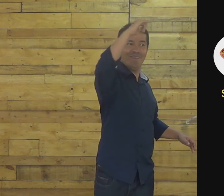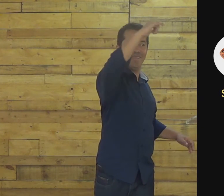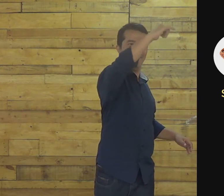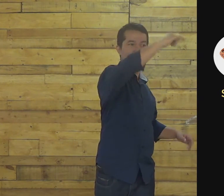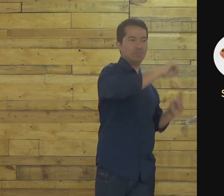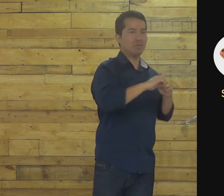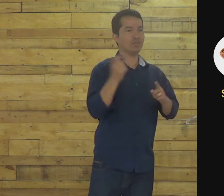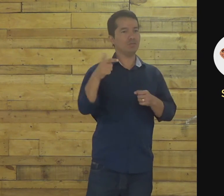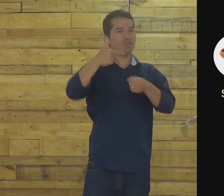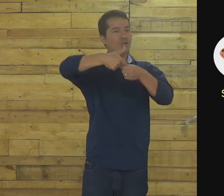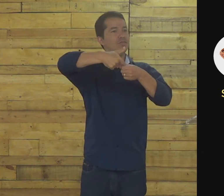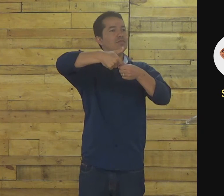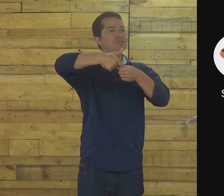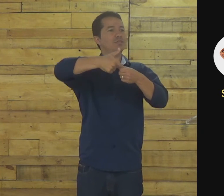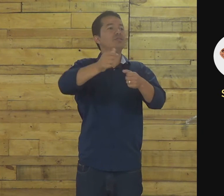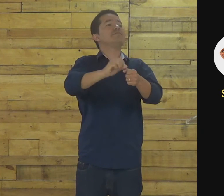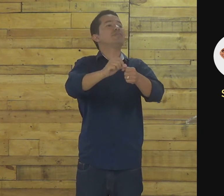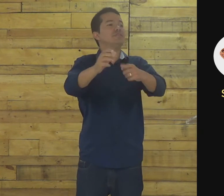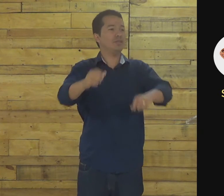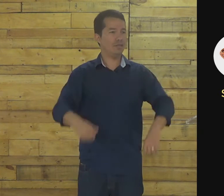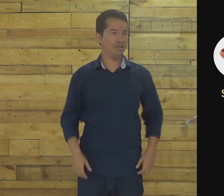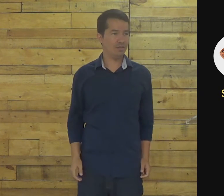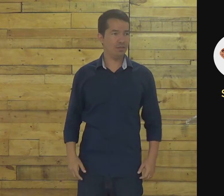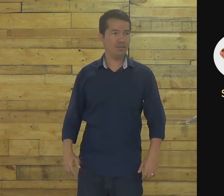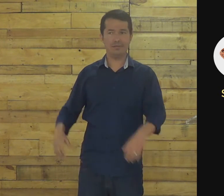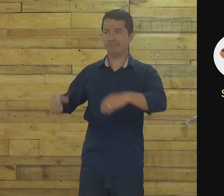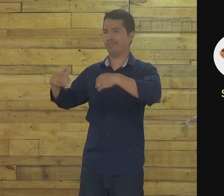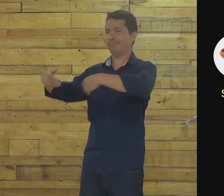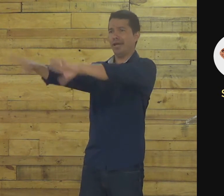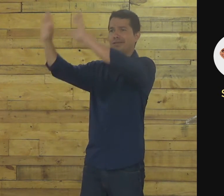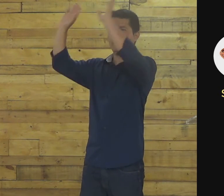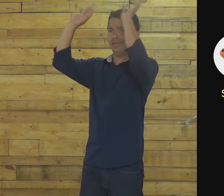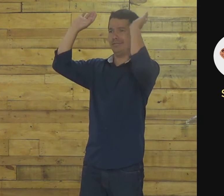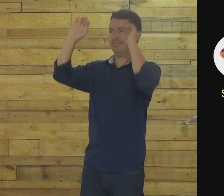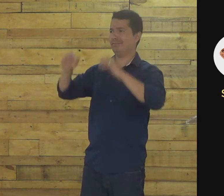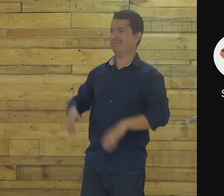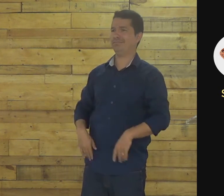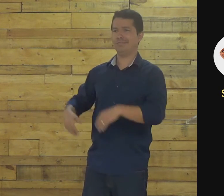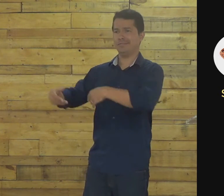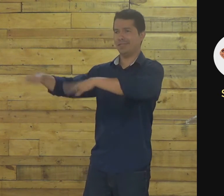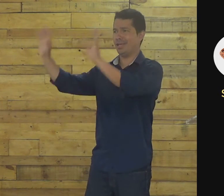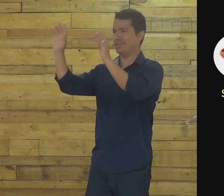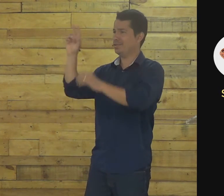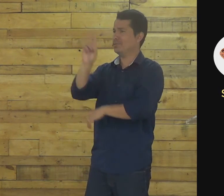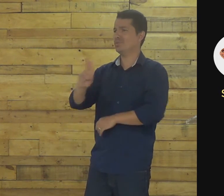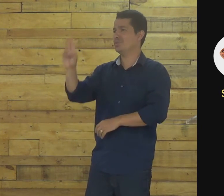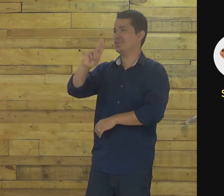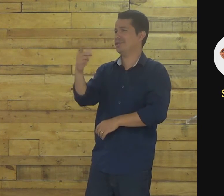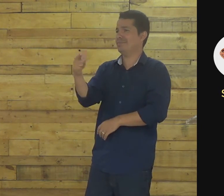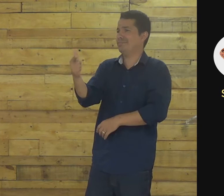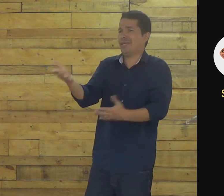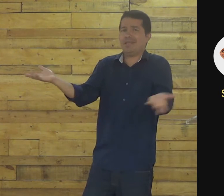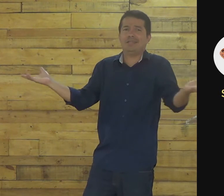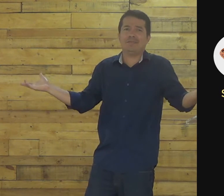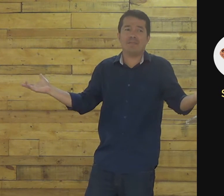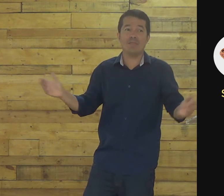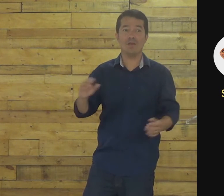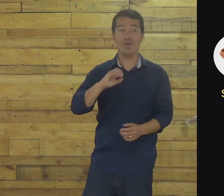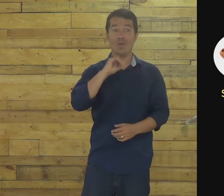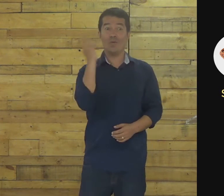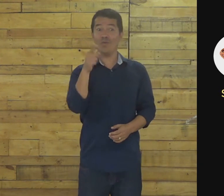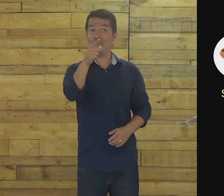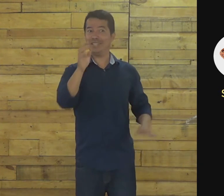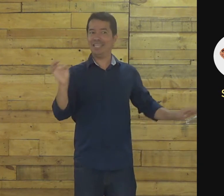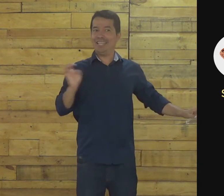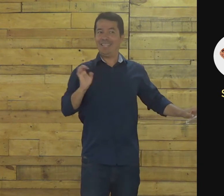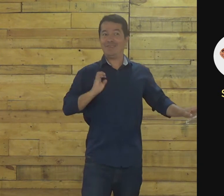Mas aí tem um avião, mas não tem combustível. Deixa para lá também, eu tenho